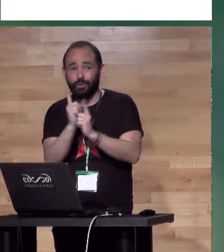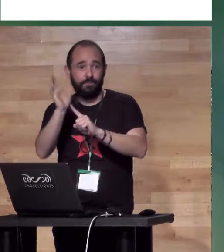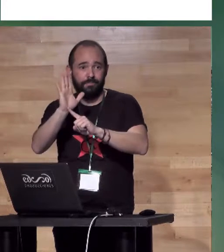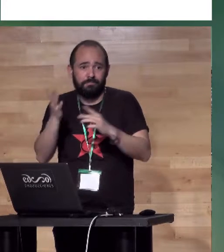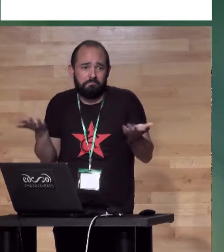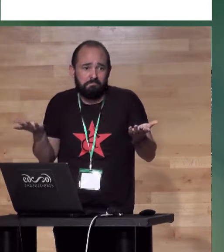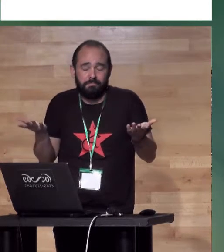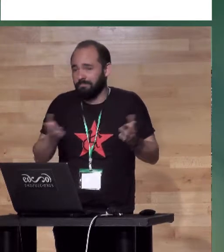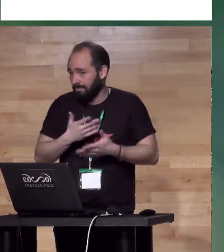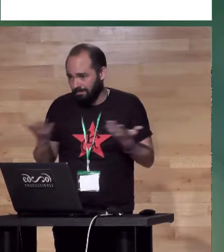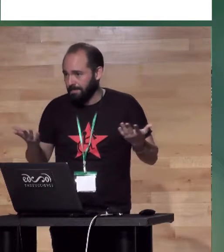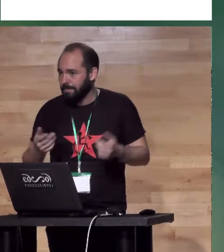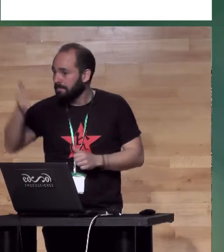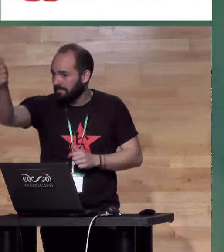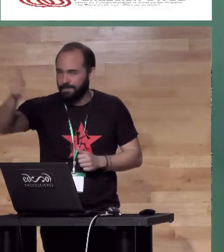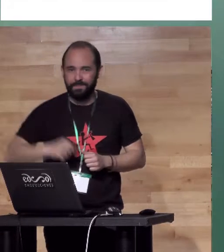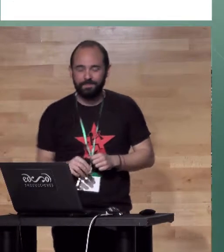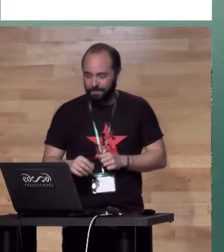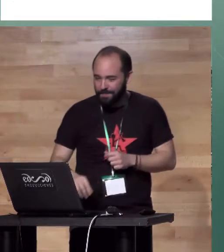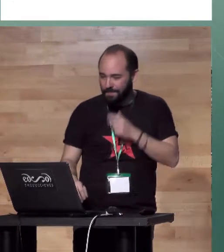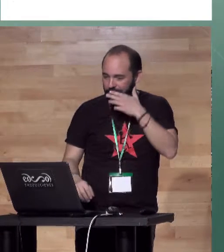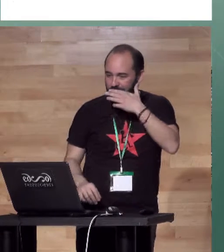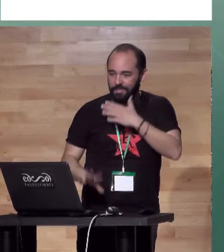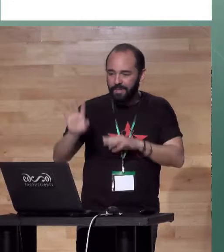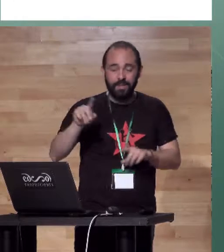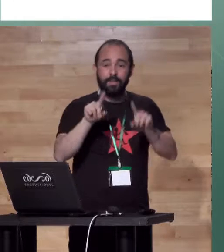Película y corto, si queréis lo dejamos así, o corto y largo, ¿vale?